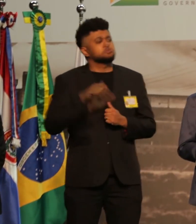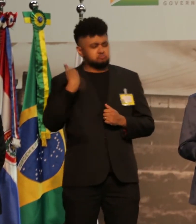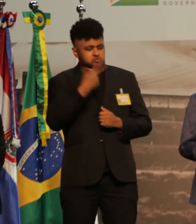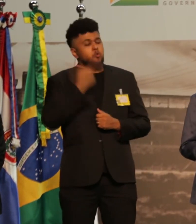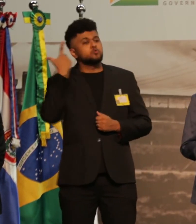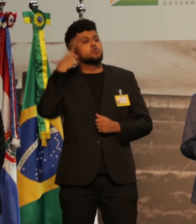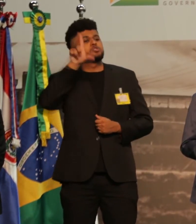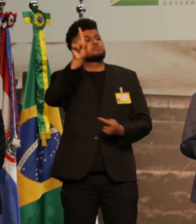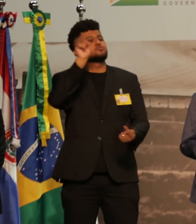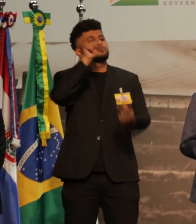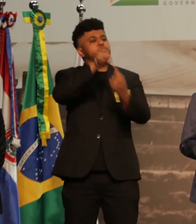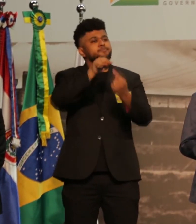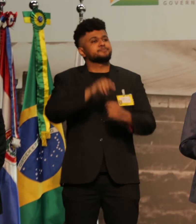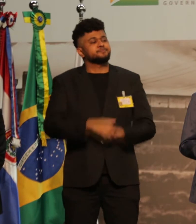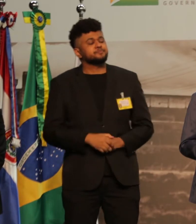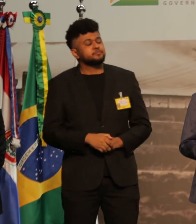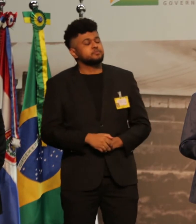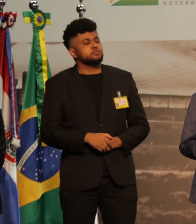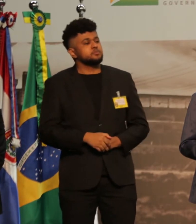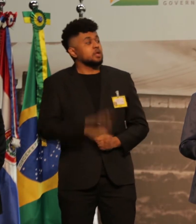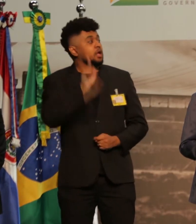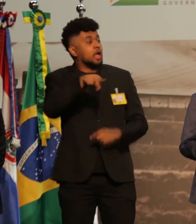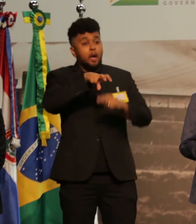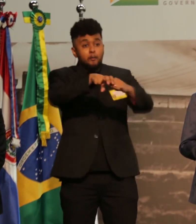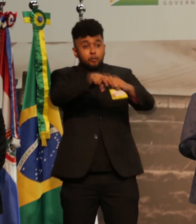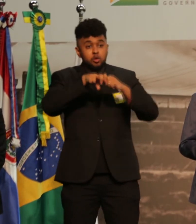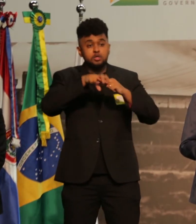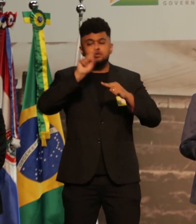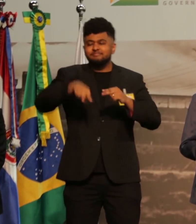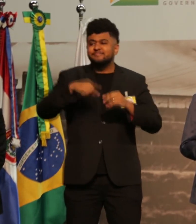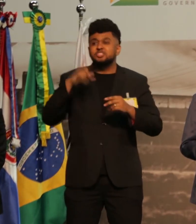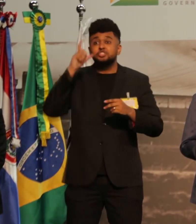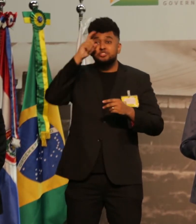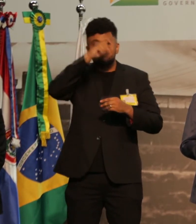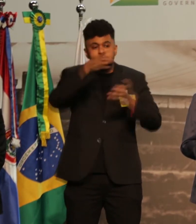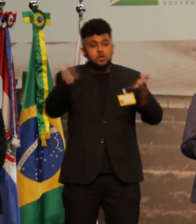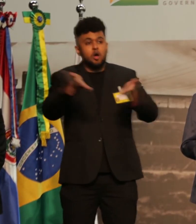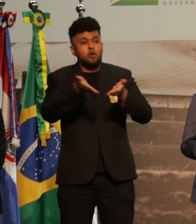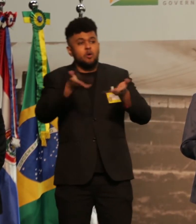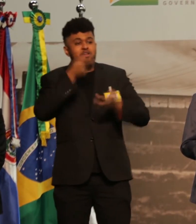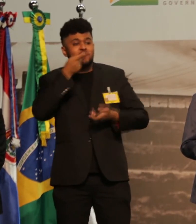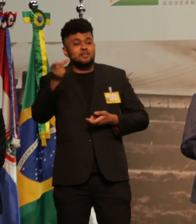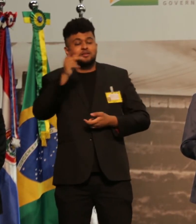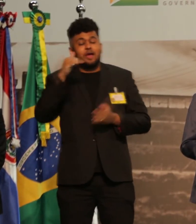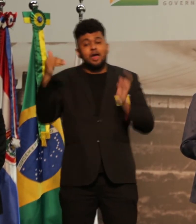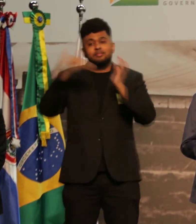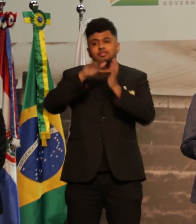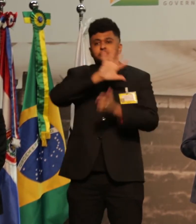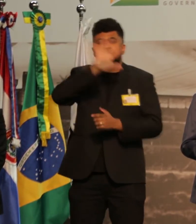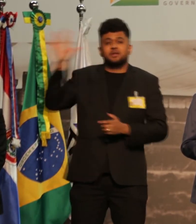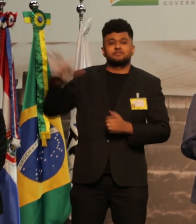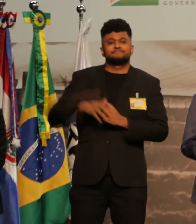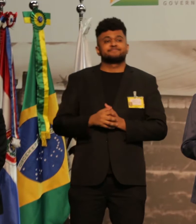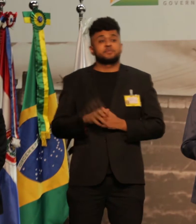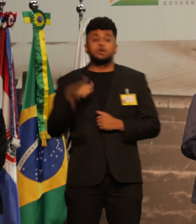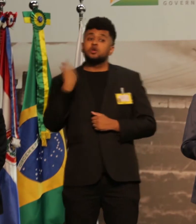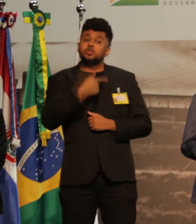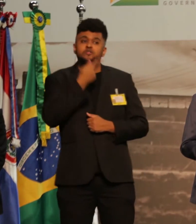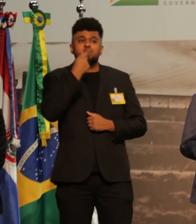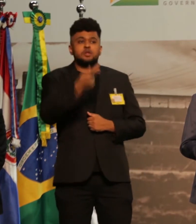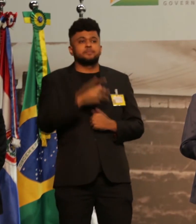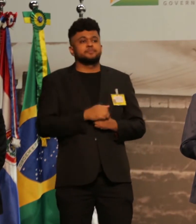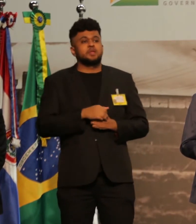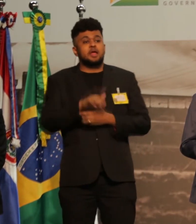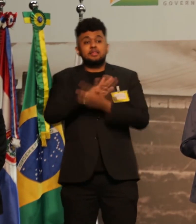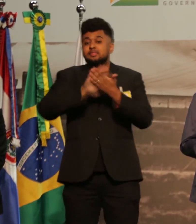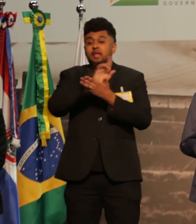nós alcançamos. E é exatamente por isso que se torna complicado agora dizer até breve. Digamos então que